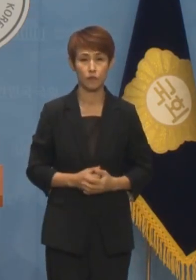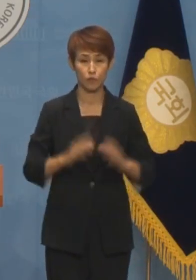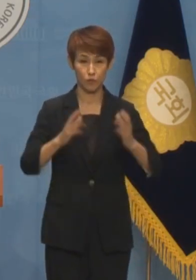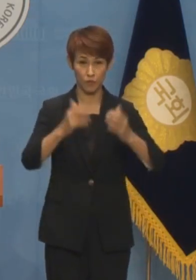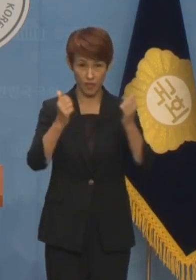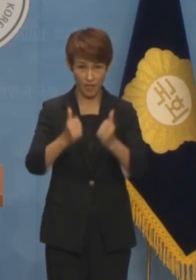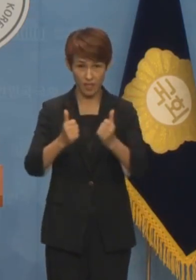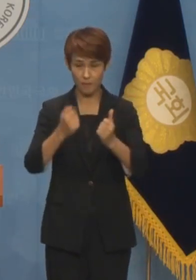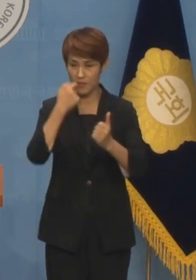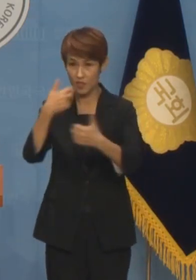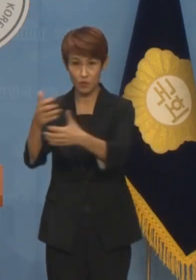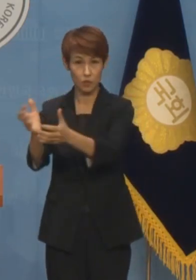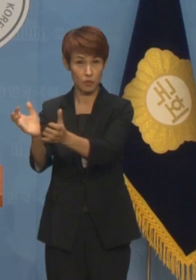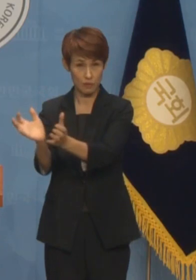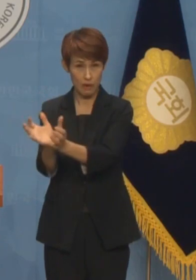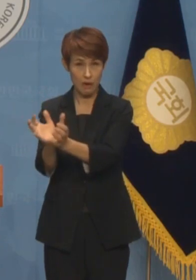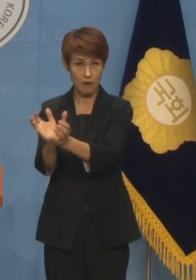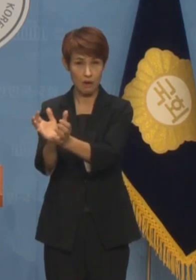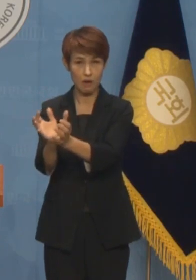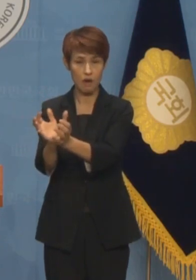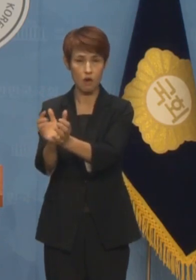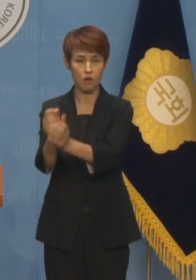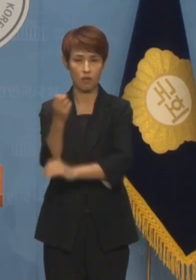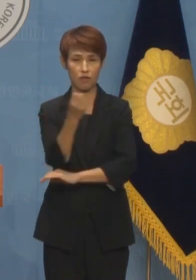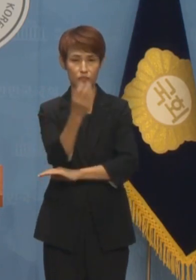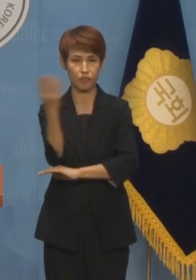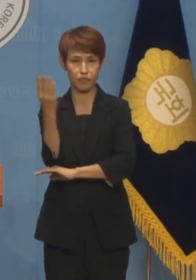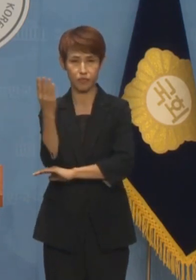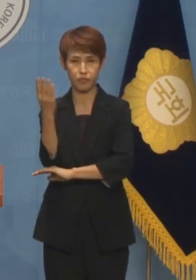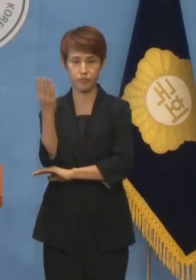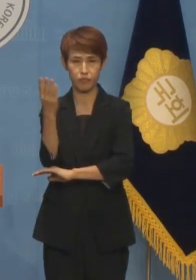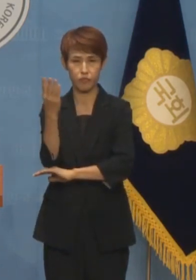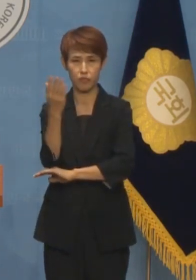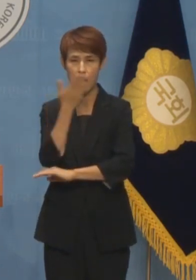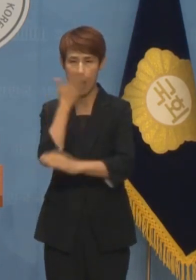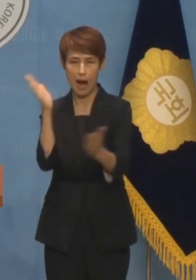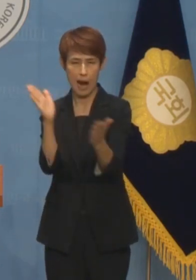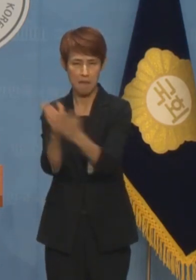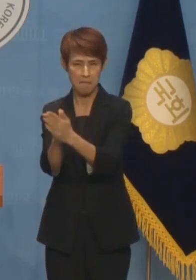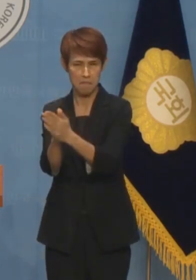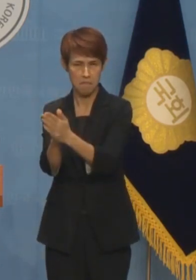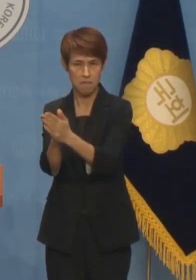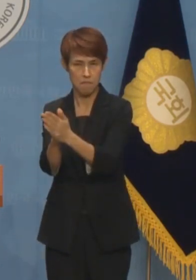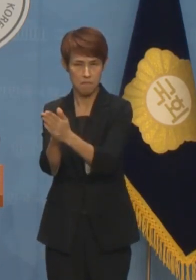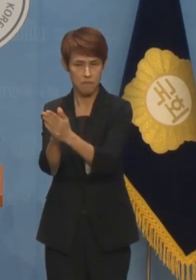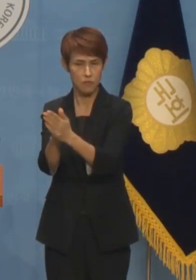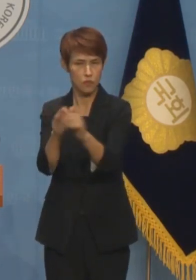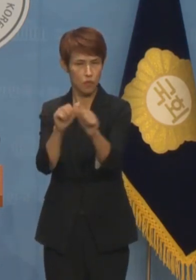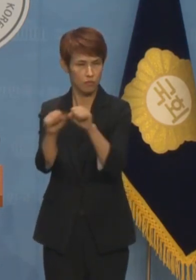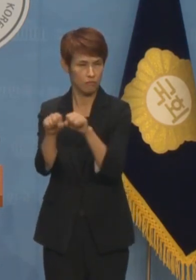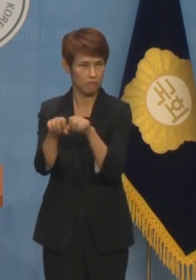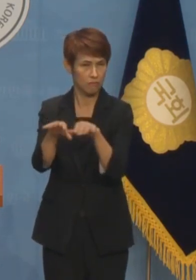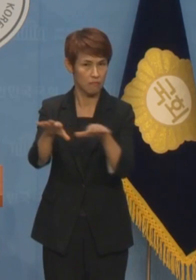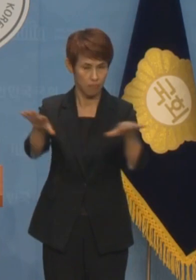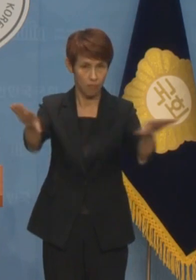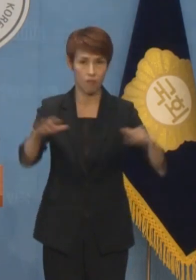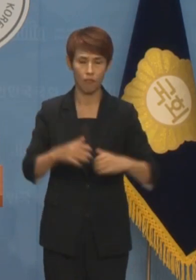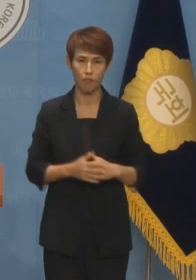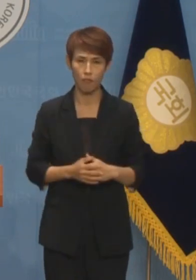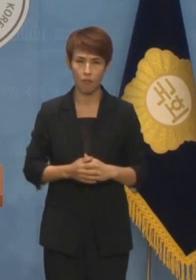더불어민주당과 특정 언론 사이에 정원 유착이 파다 그리고 그 기획의